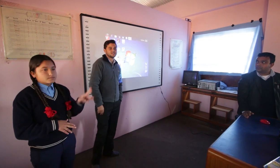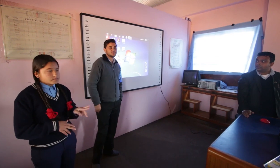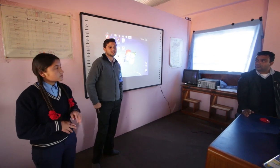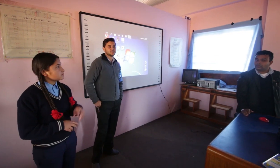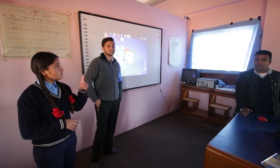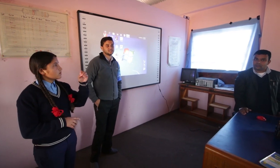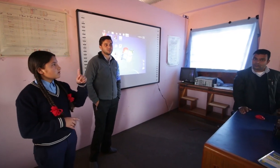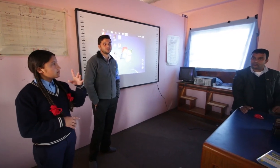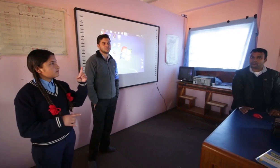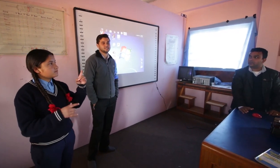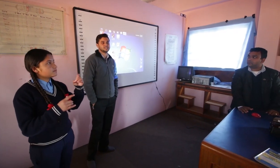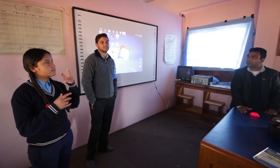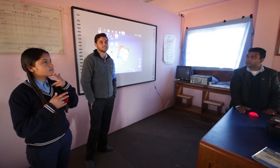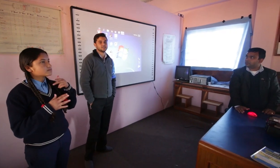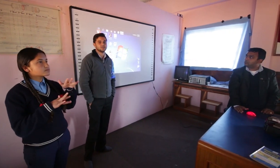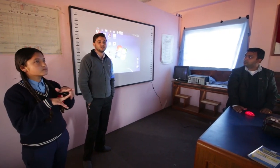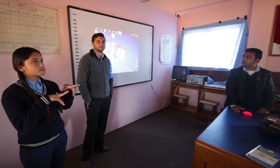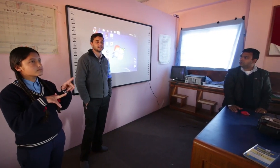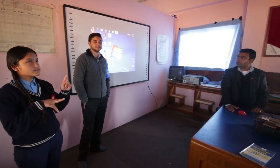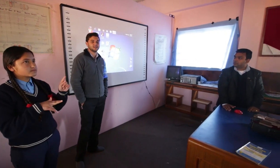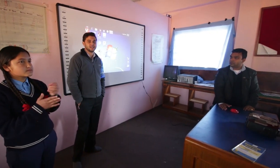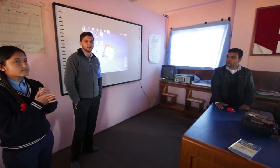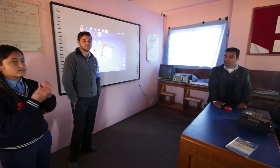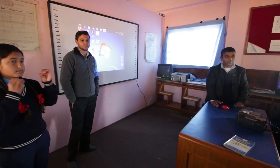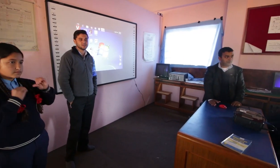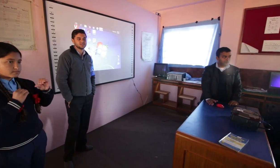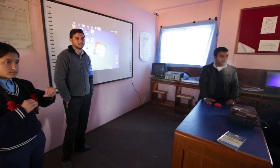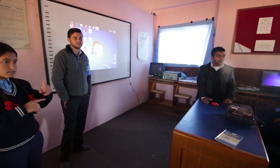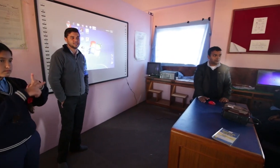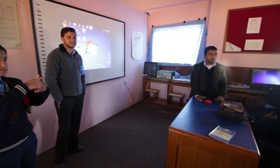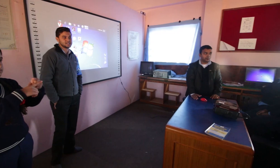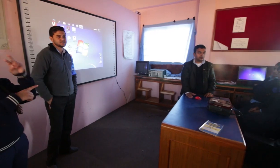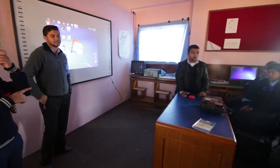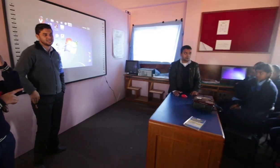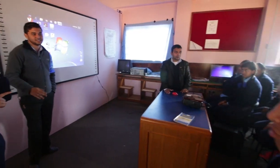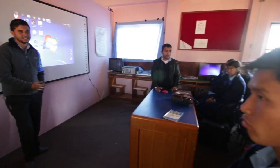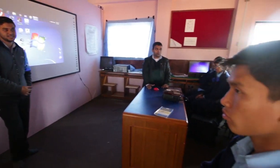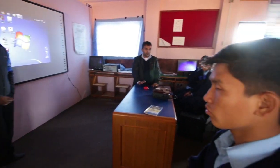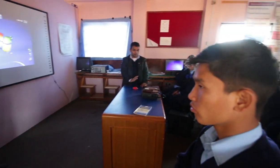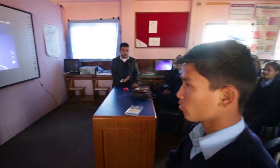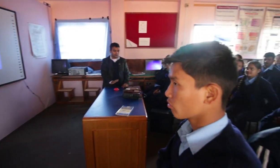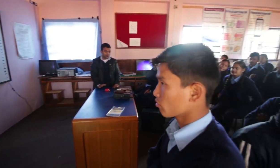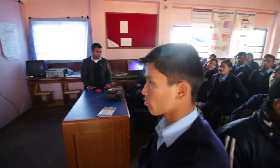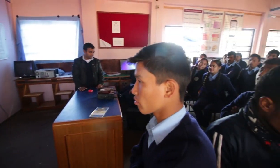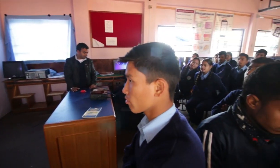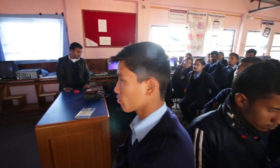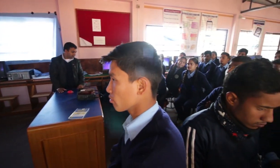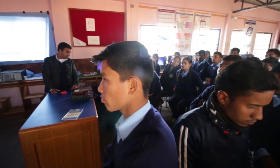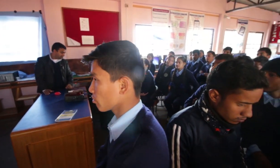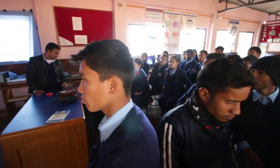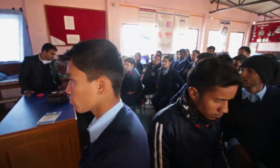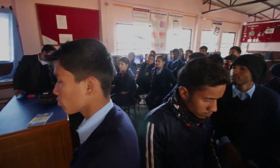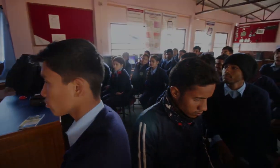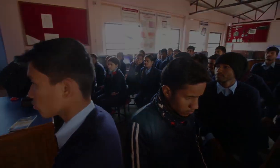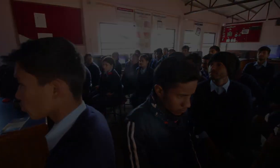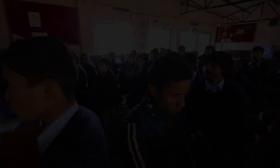बहिरा विद्यार्थीहरूले 10 कक्षासम्मको शिक्षा त प्राप्त गर्छन् तर त्यस पश्चात के गर्ने भनेर उनीहरू अलपत्र